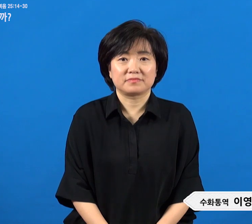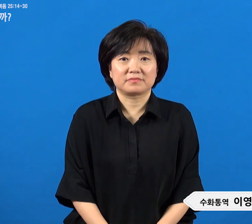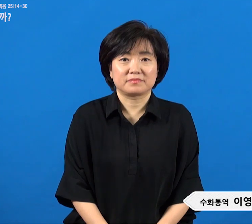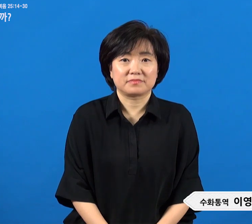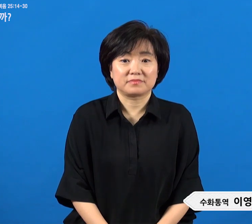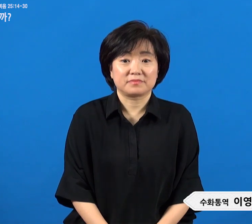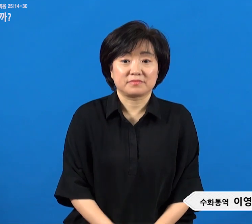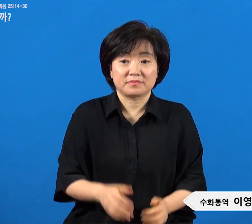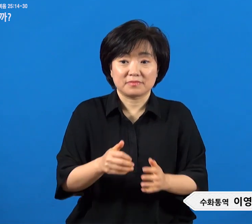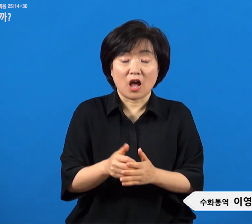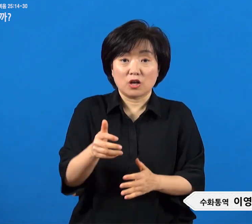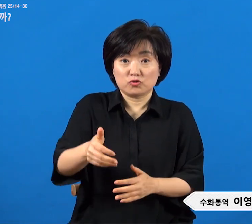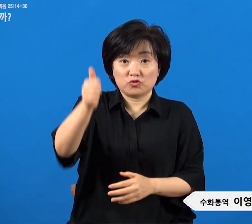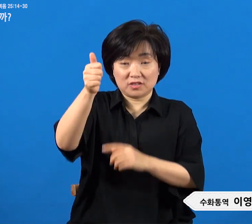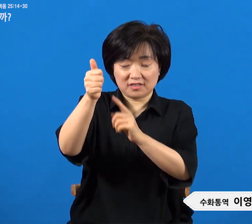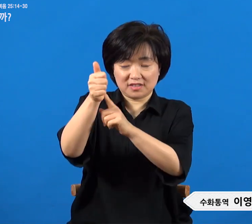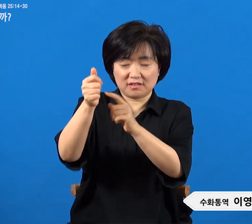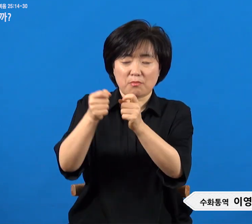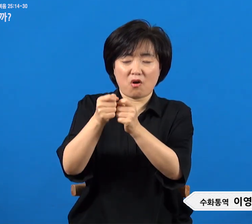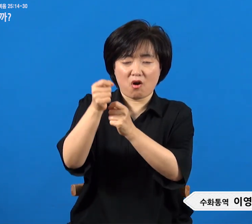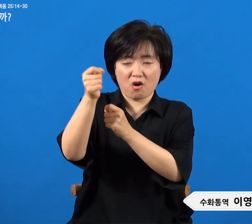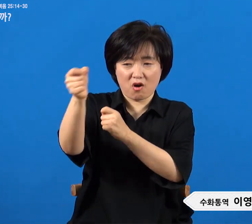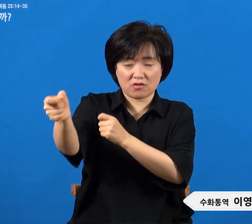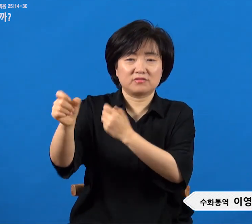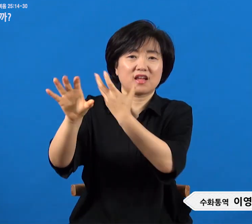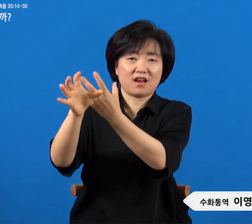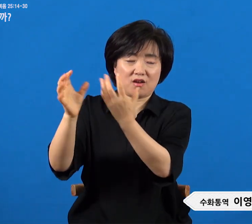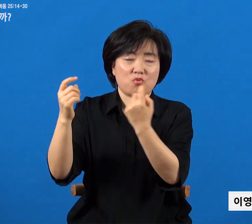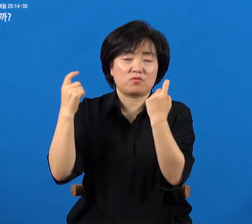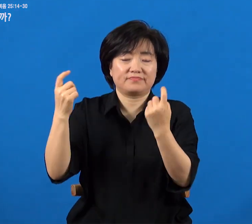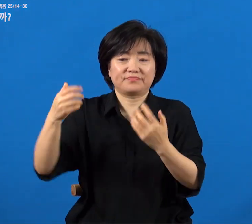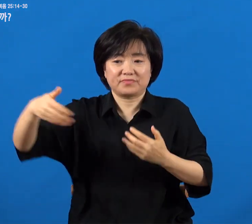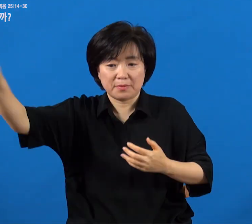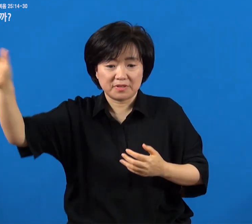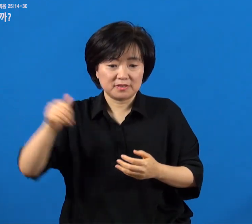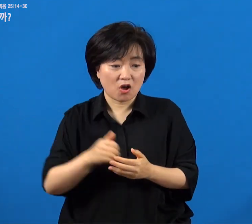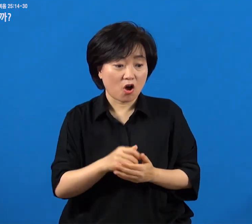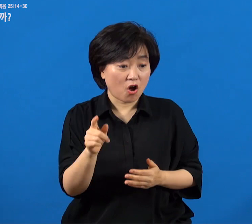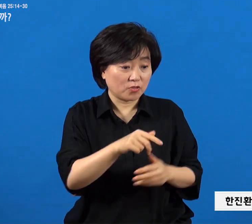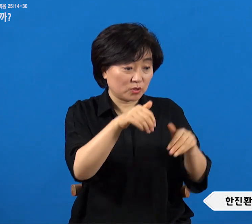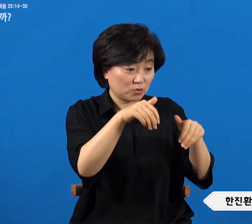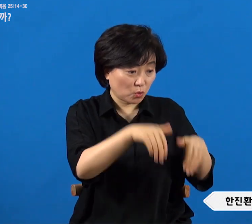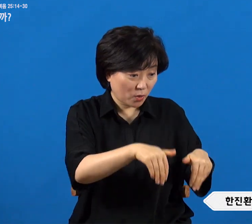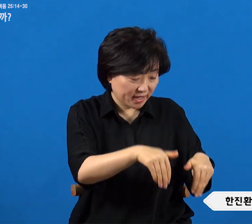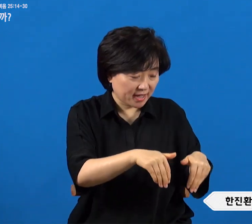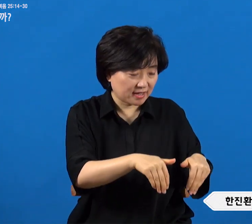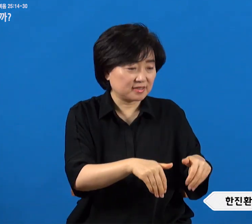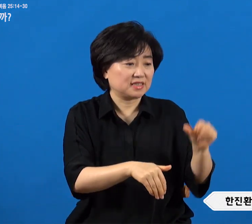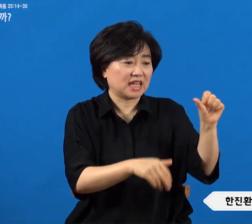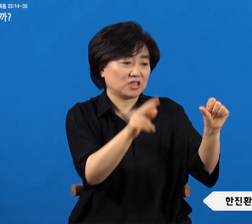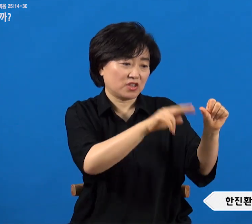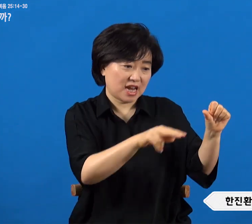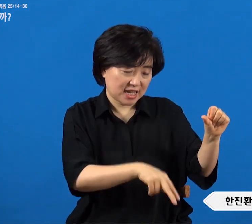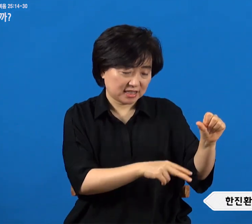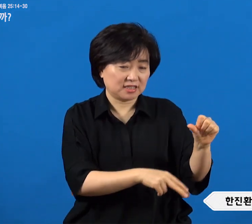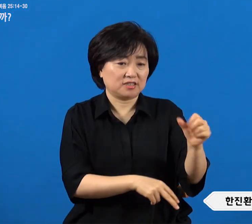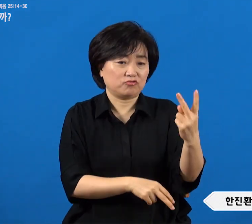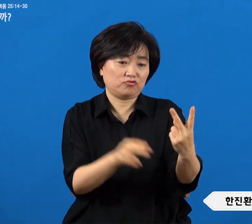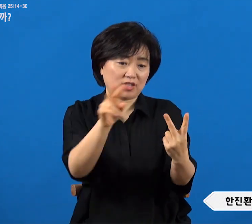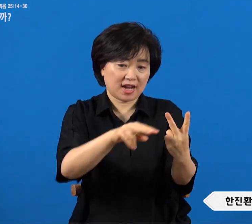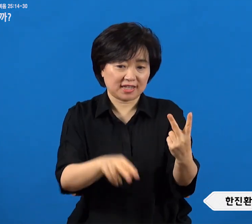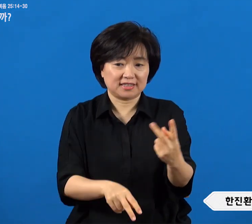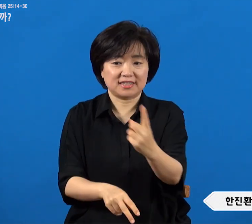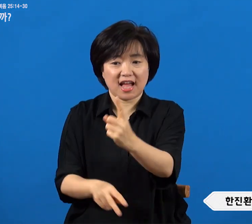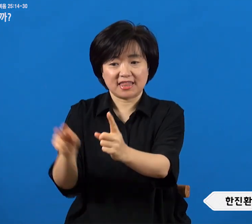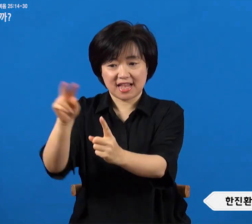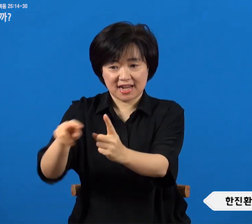자, 주인이 먼 나라로 가면서 어떤 종에게는 5달란트, 어떤 종에게는 2달란트, 어떤 종에게는